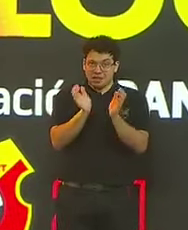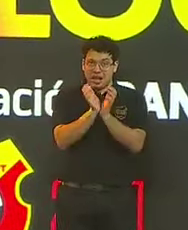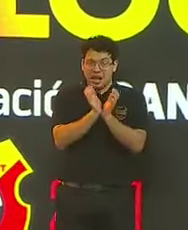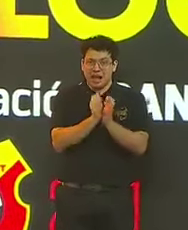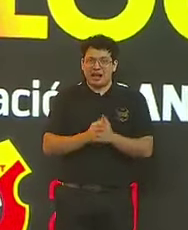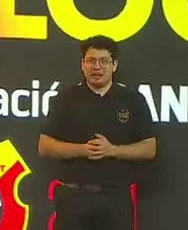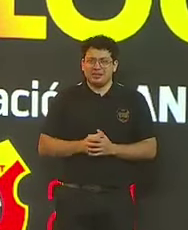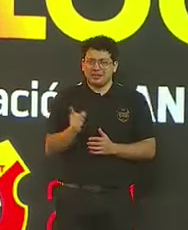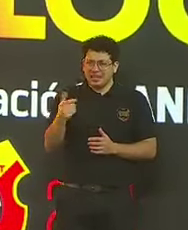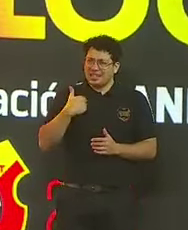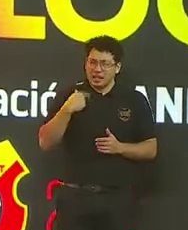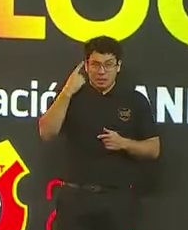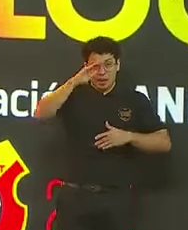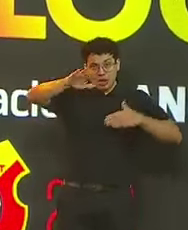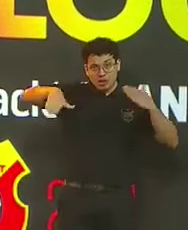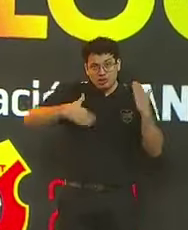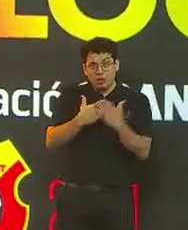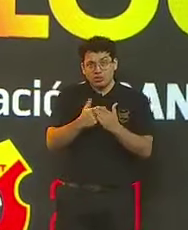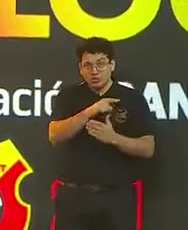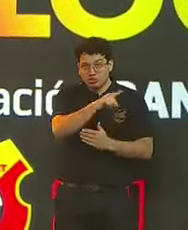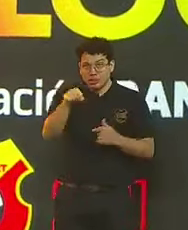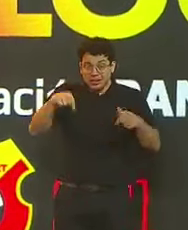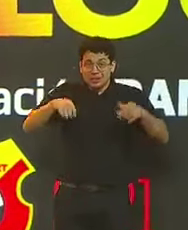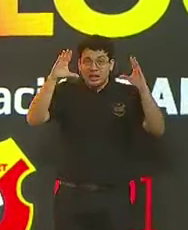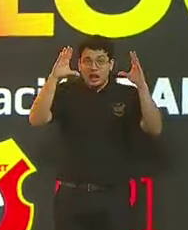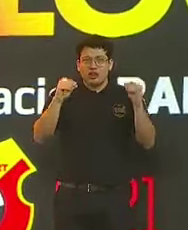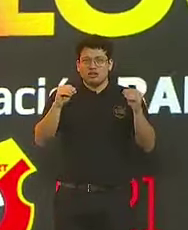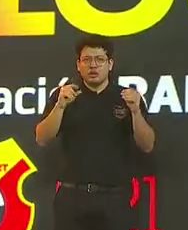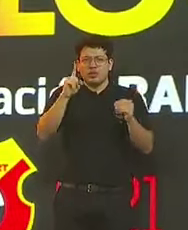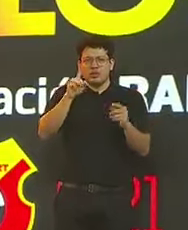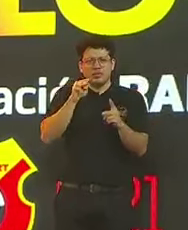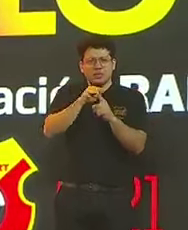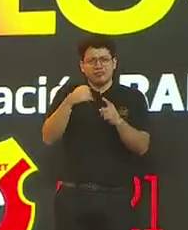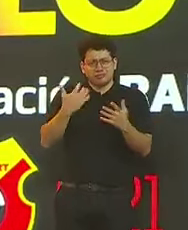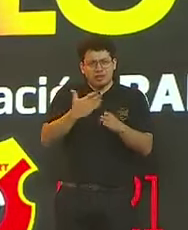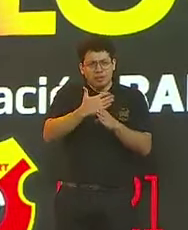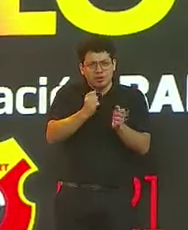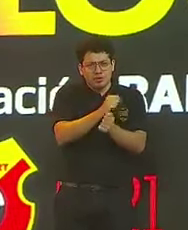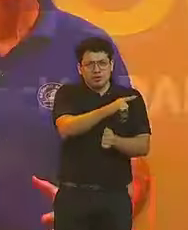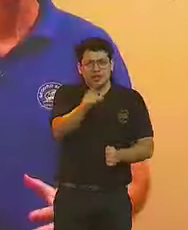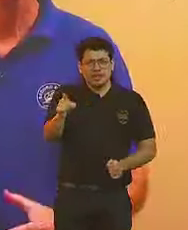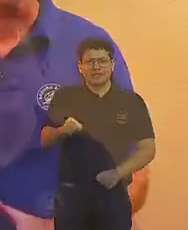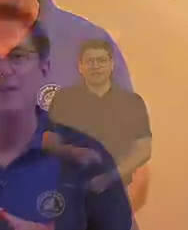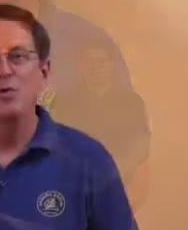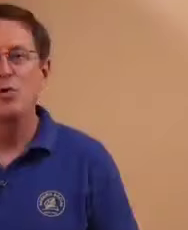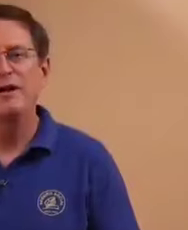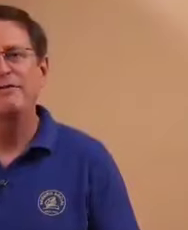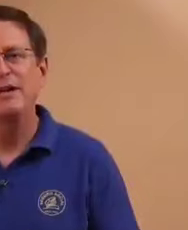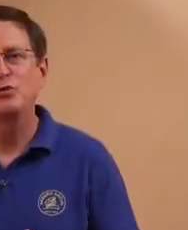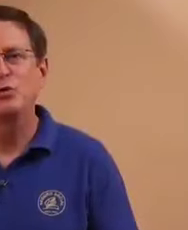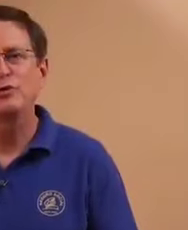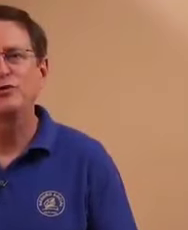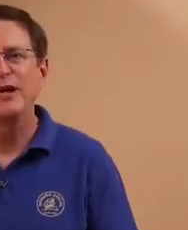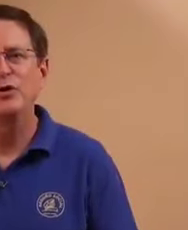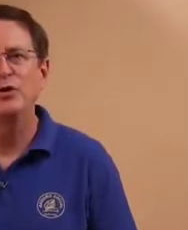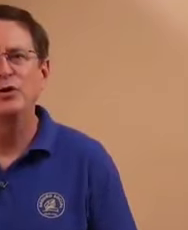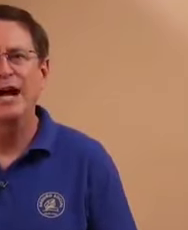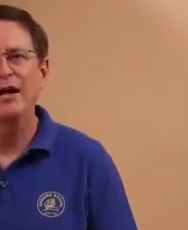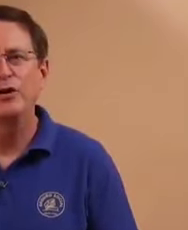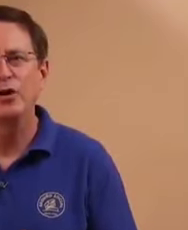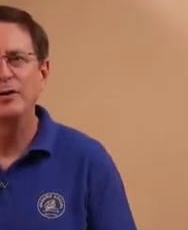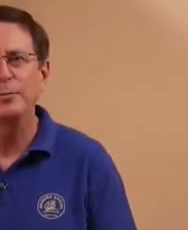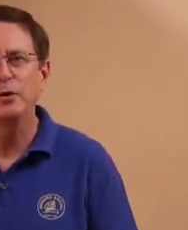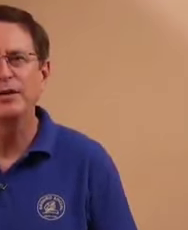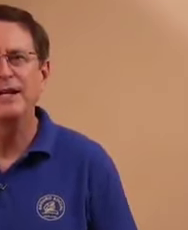tiene para todos en esta noche este mensaje que compartimos con ustedes. Quiero enviar un afectuoso saludo